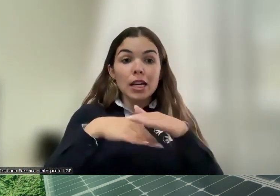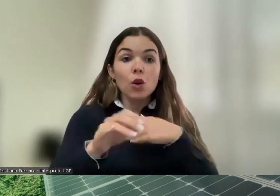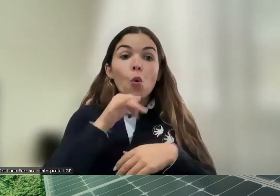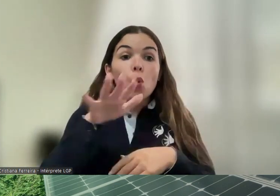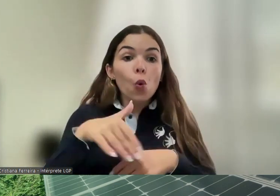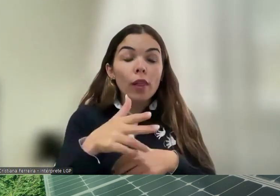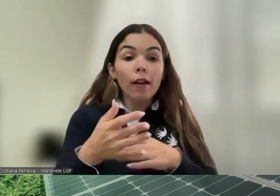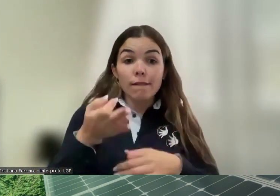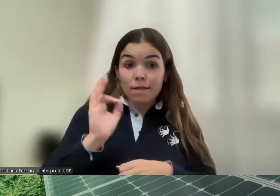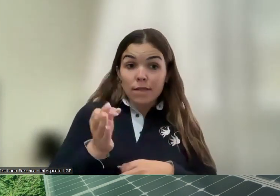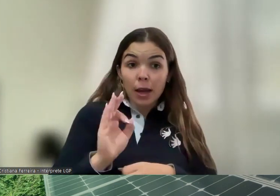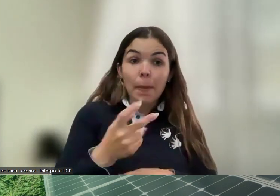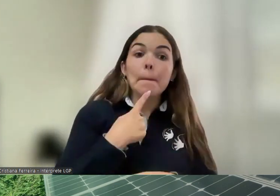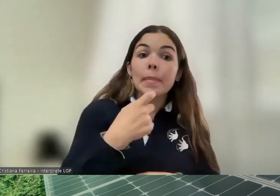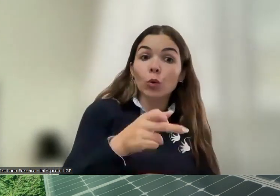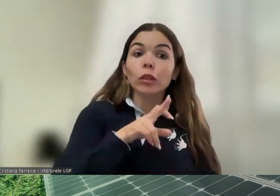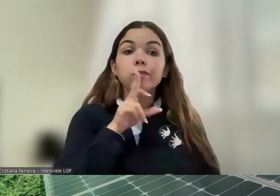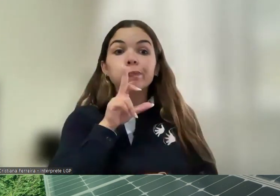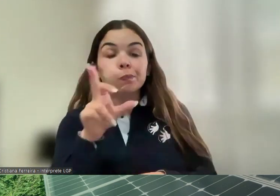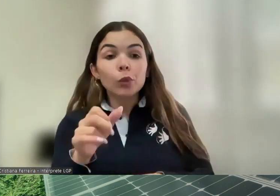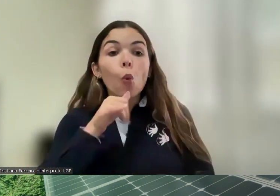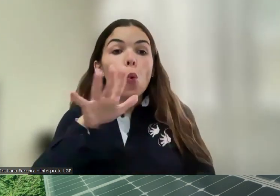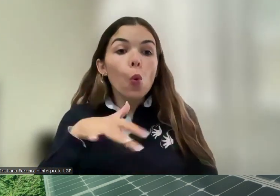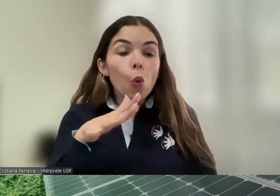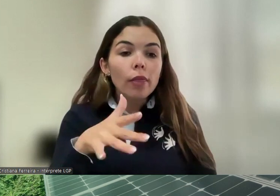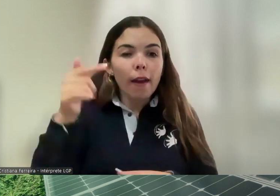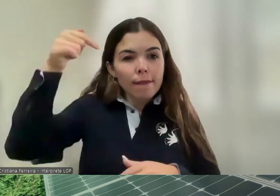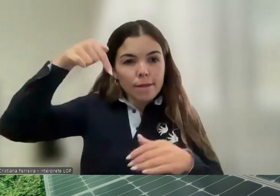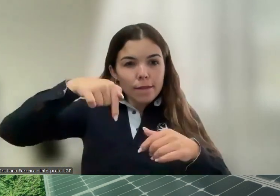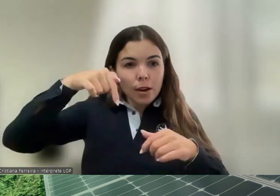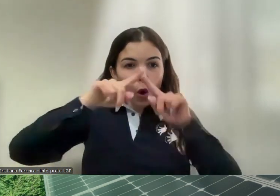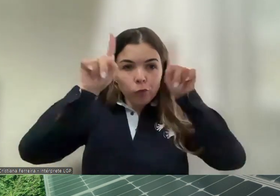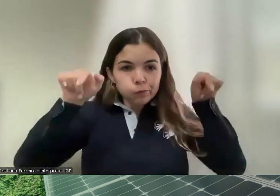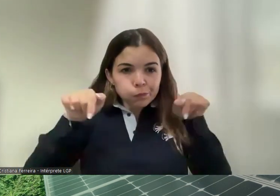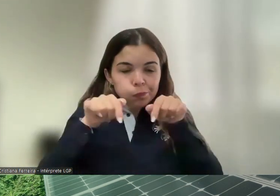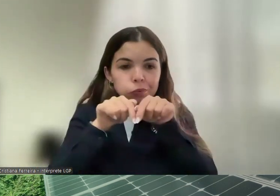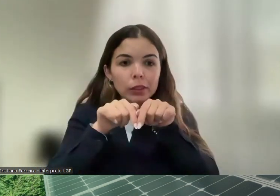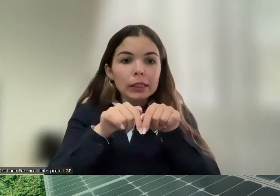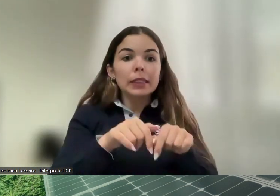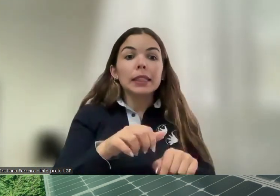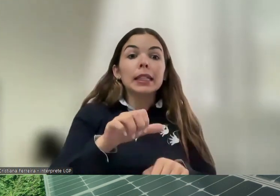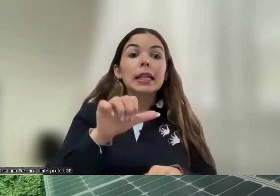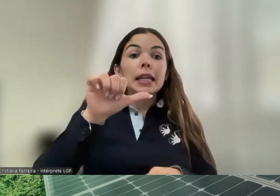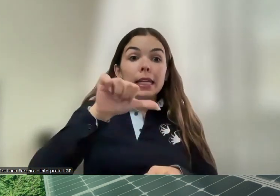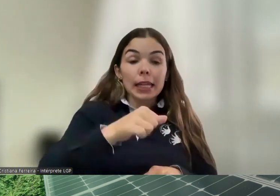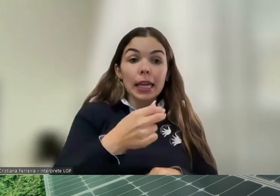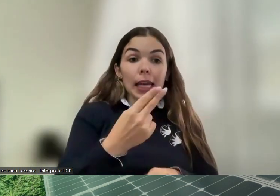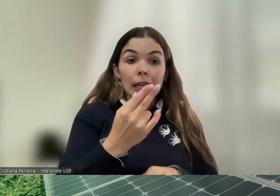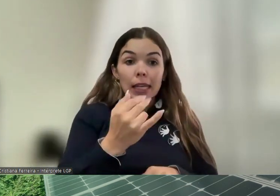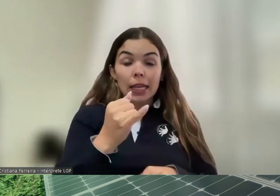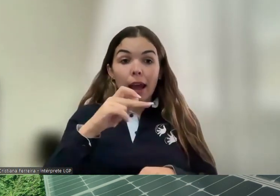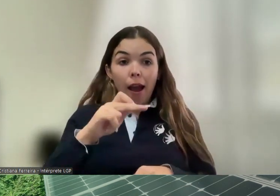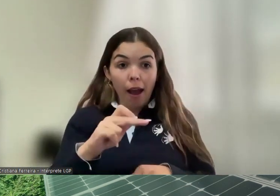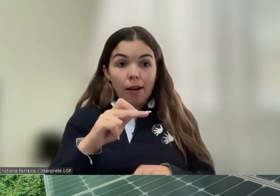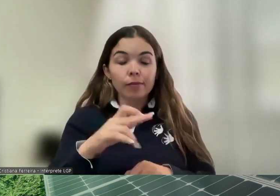de perguntas e respostas, disponível na zona inferior do ecrã e indicada por QIA, do inglês Questions